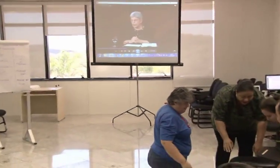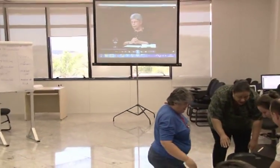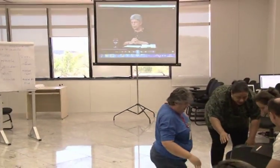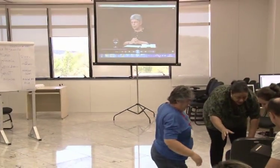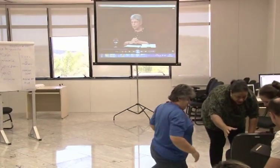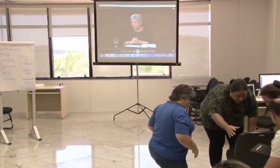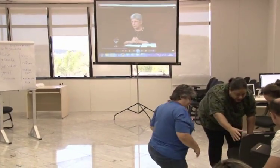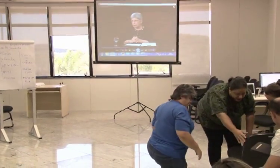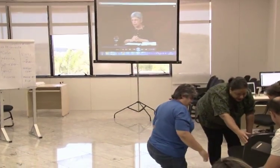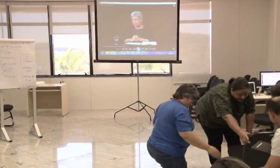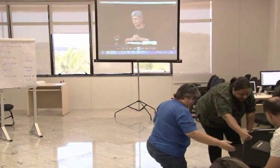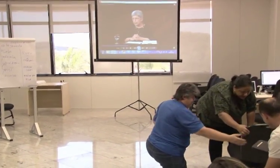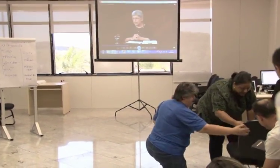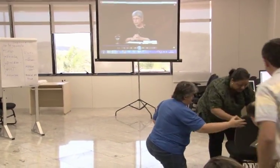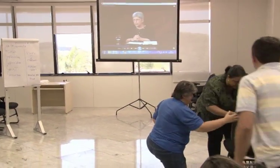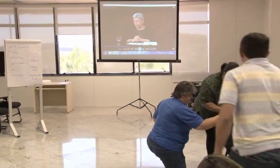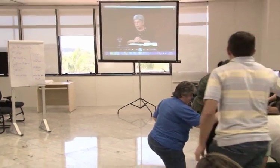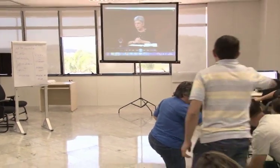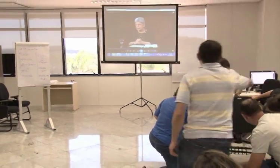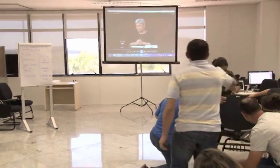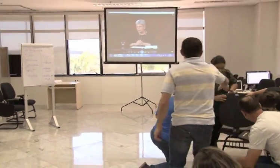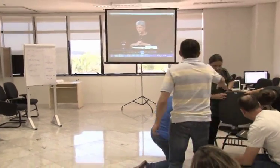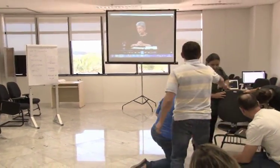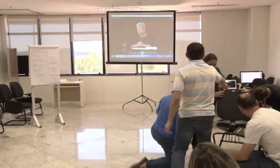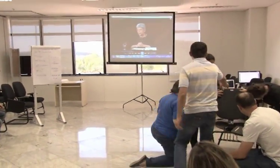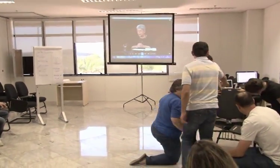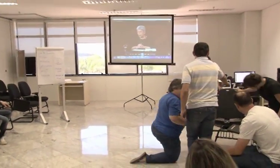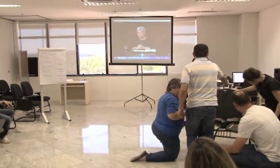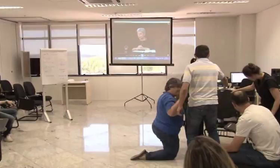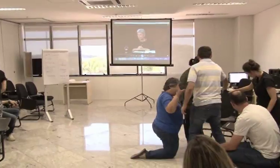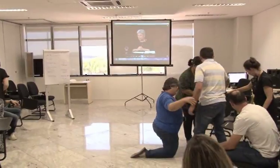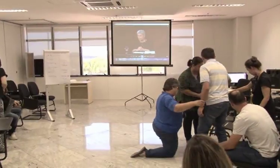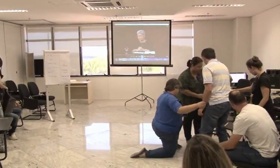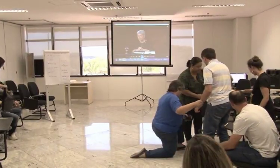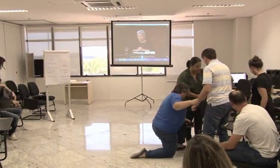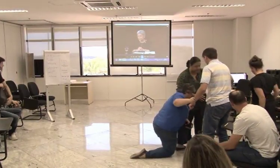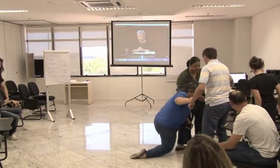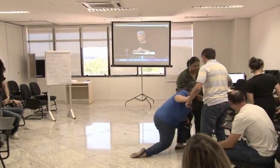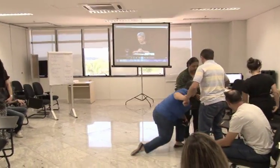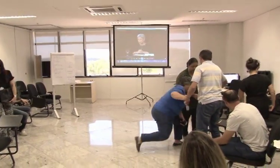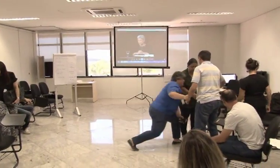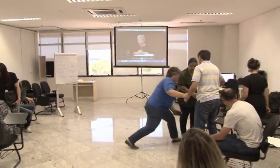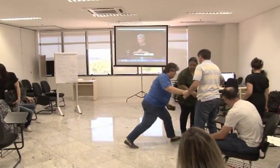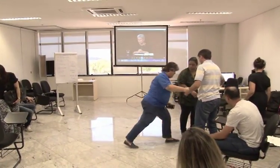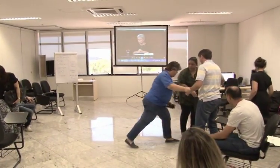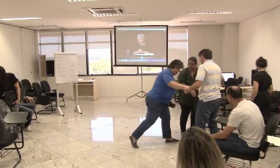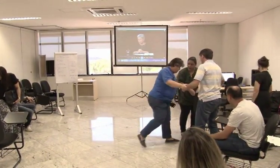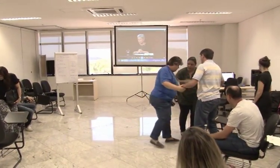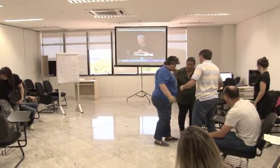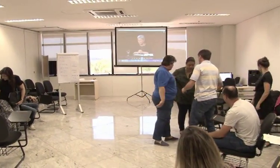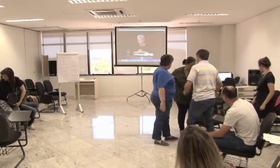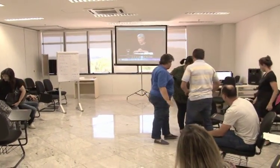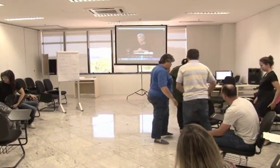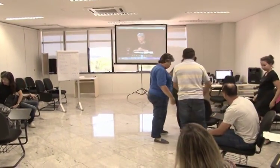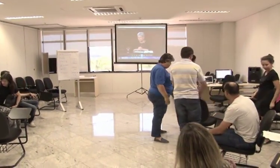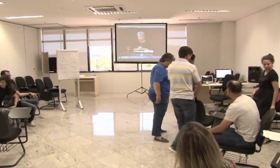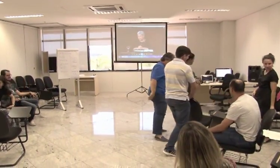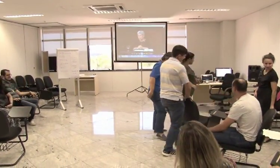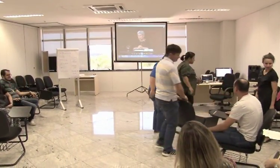Eu já achei que essa cadeira estava. Não, pode levar ela pro canto lá. É. Tudo bem, olha? Obrigado. Tudo bem? Tá? Sente